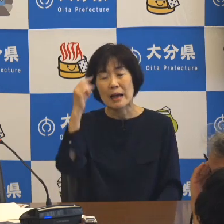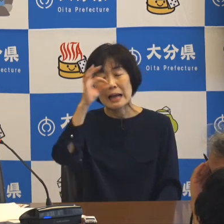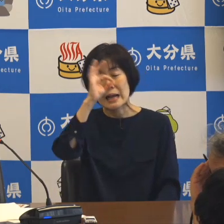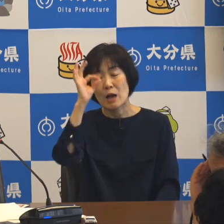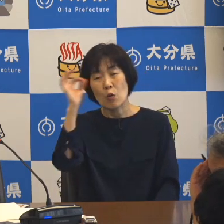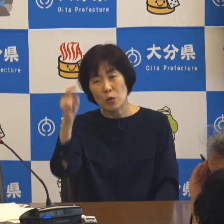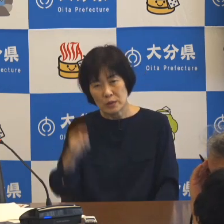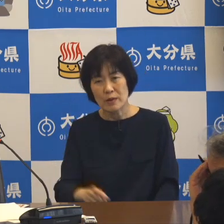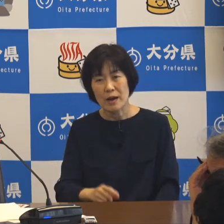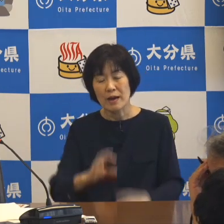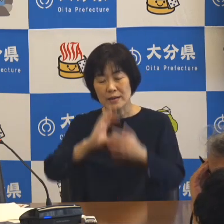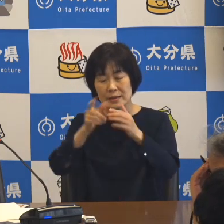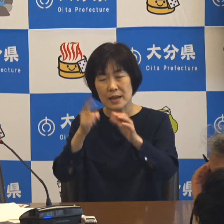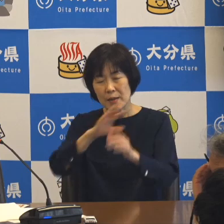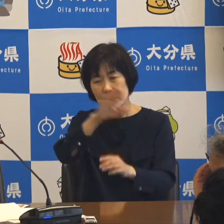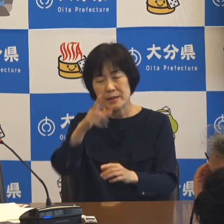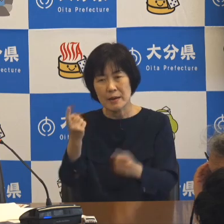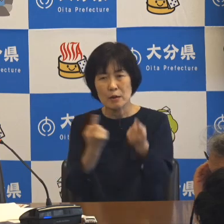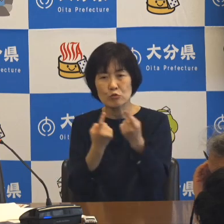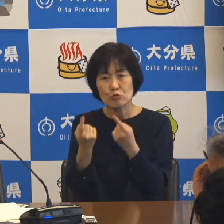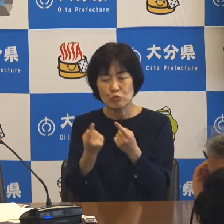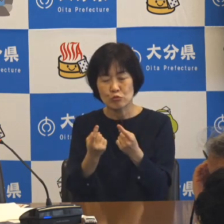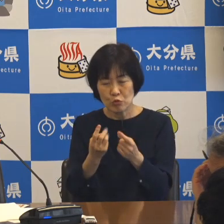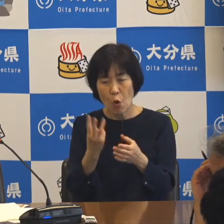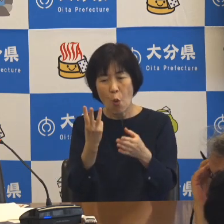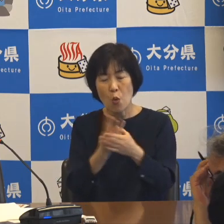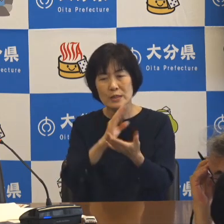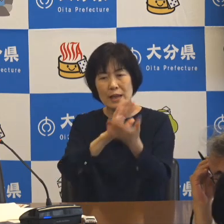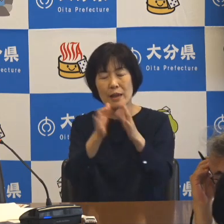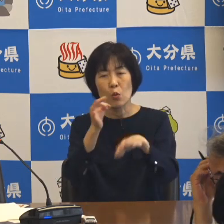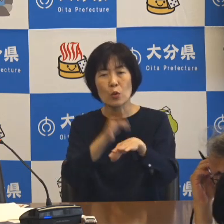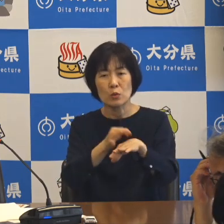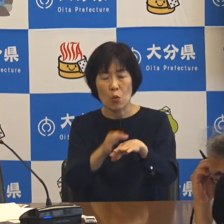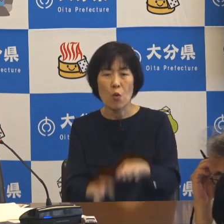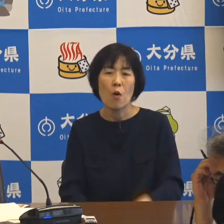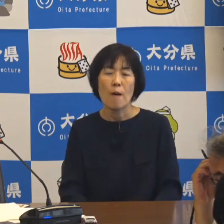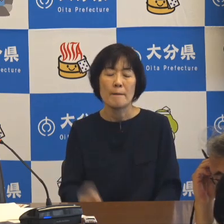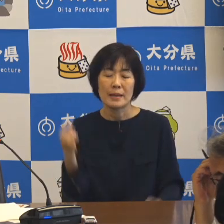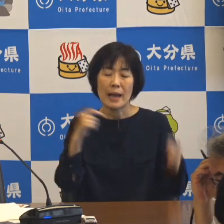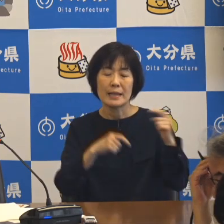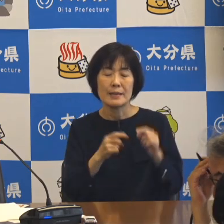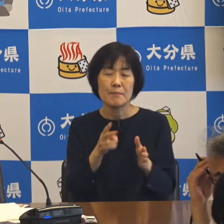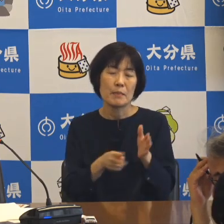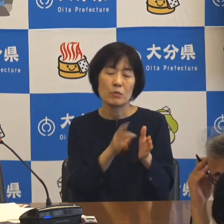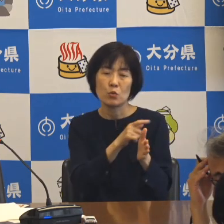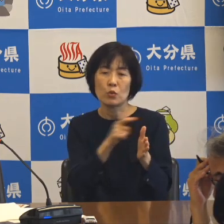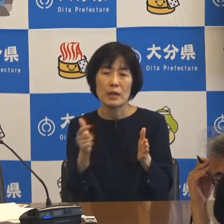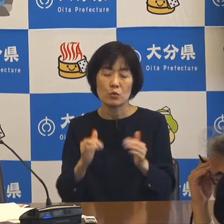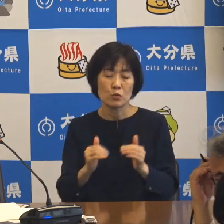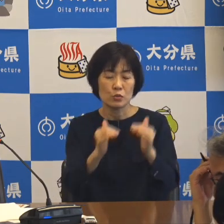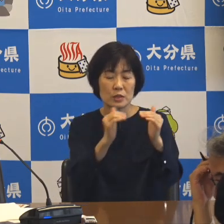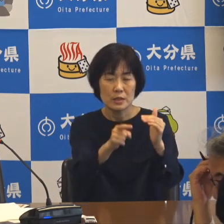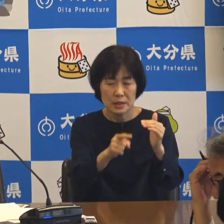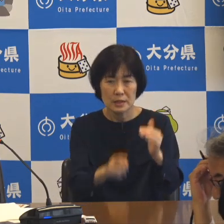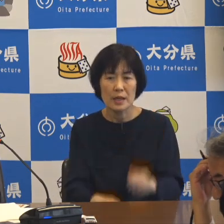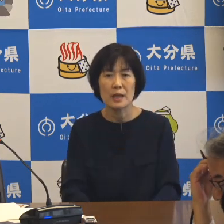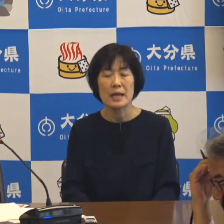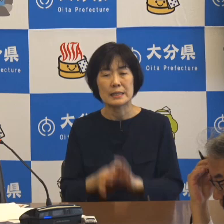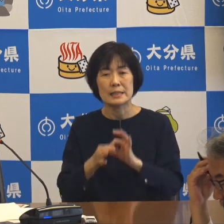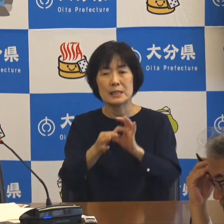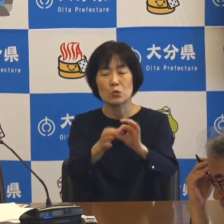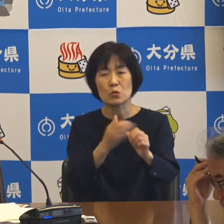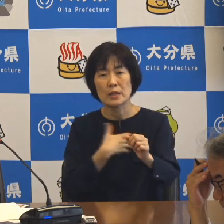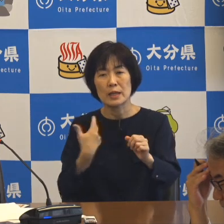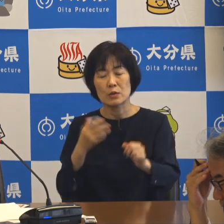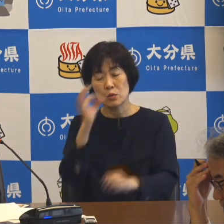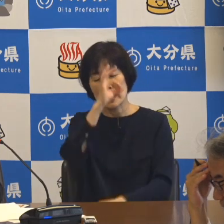分ということで、多様なツーリズムやインバウンドを推進して、持続可能な観光地域づ